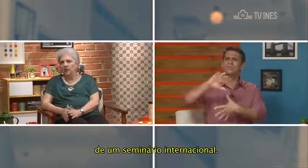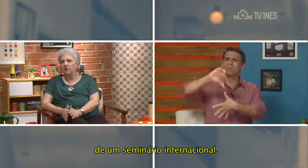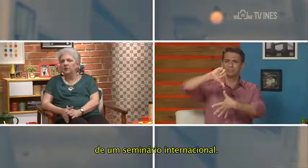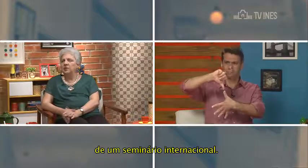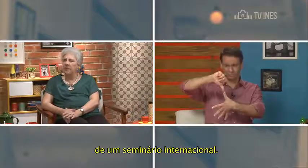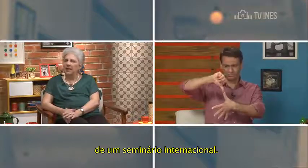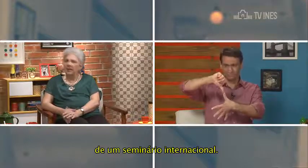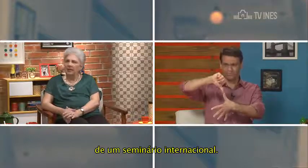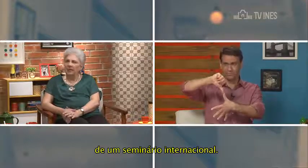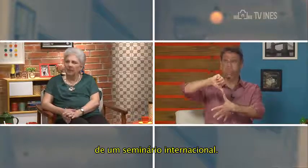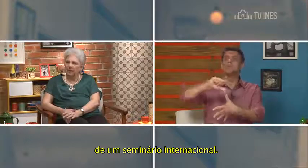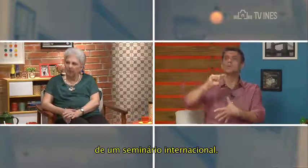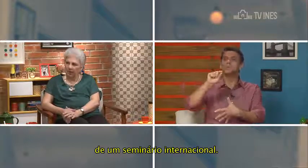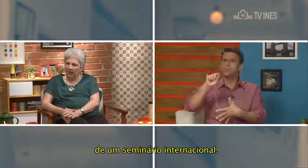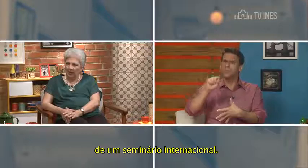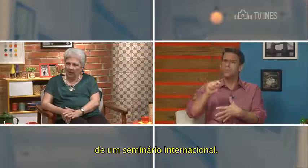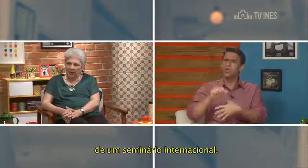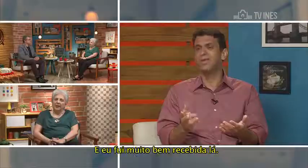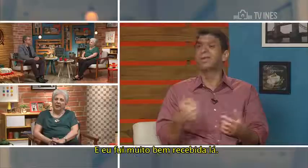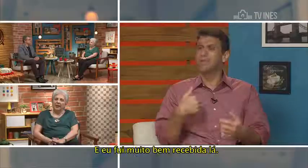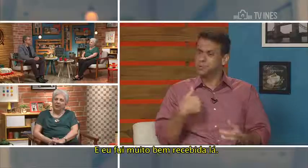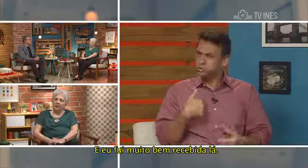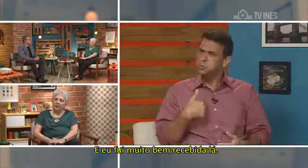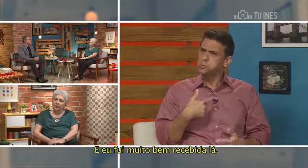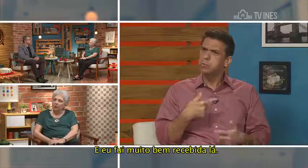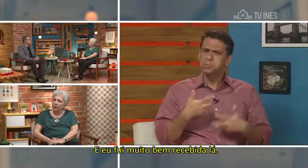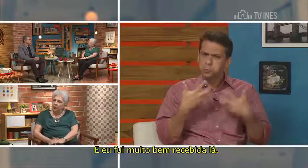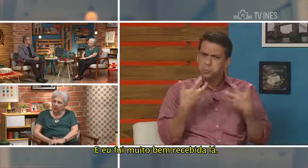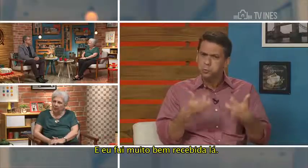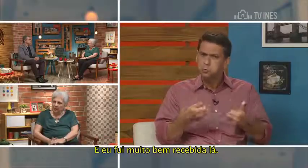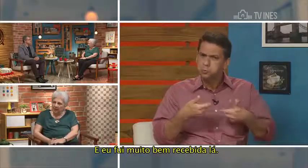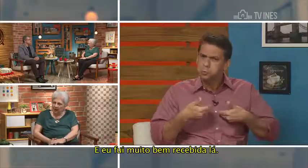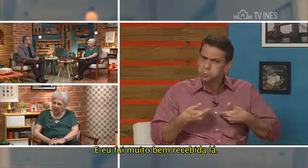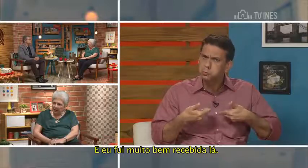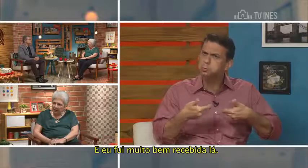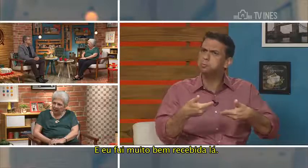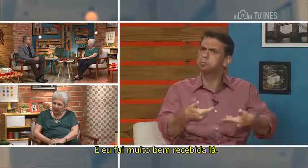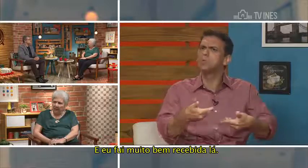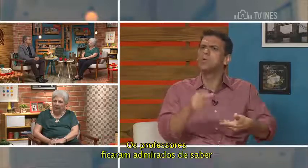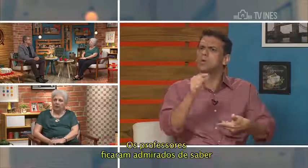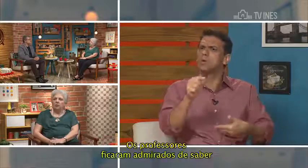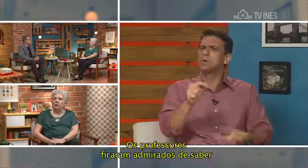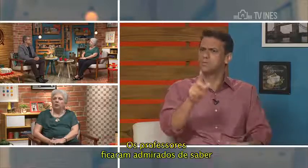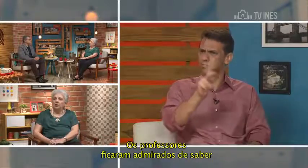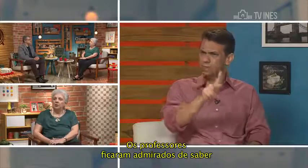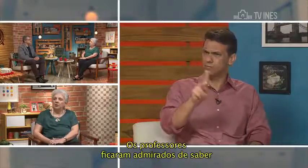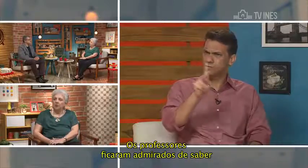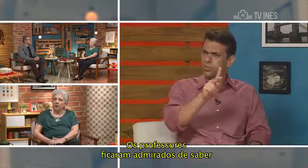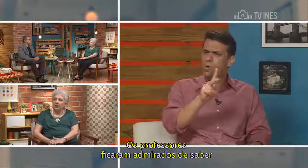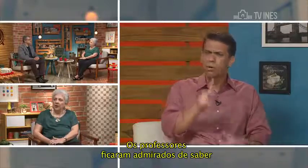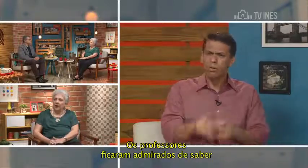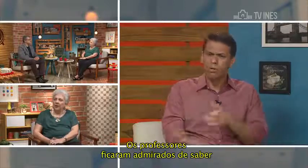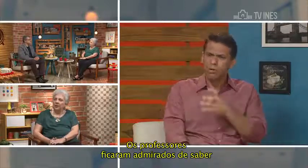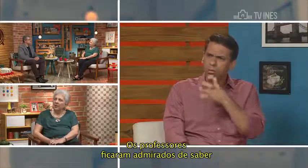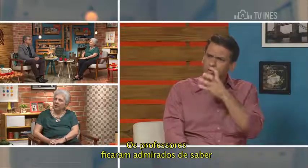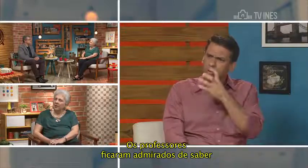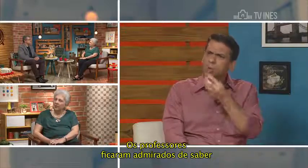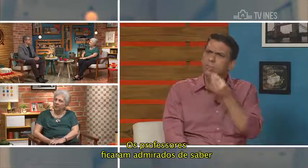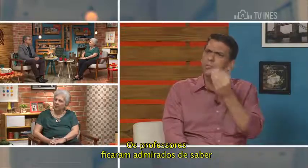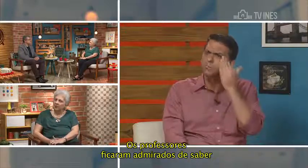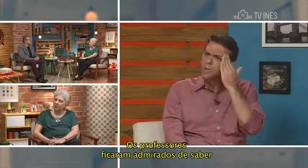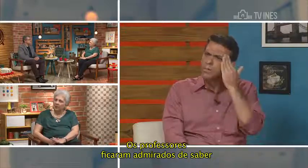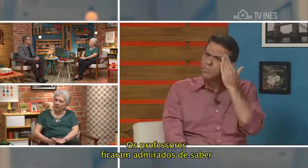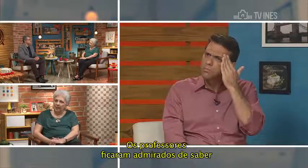De um seminário Internacional E eu fui muito Bem recebida lá Os professores Ficaram